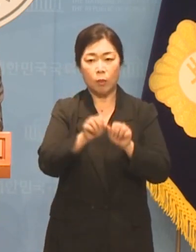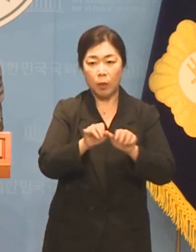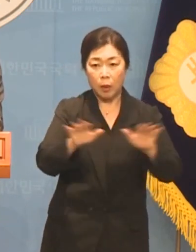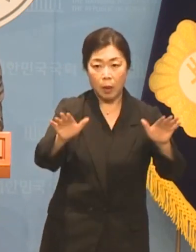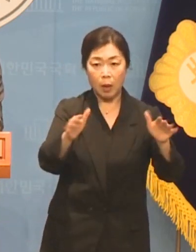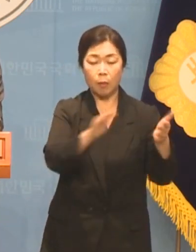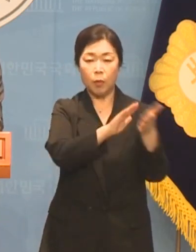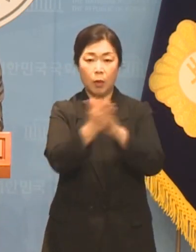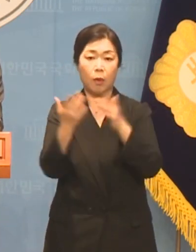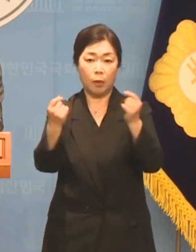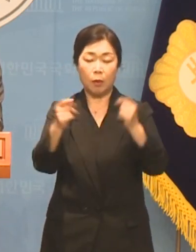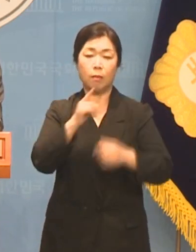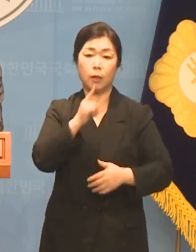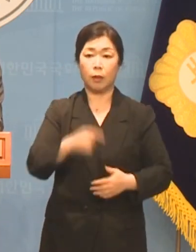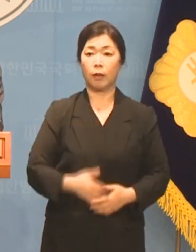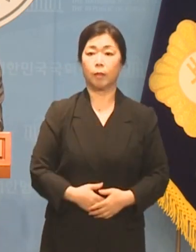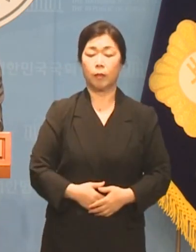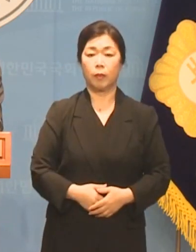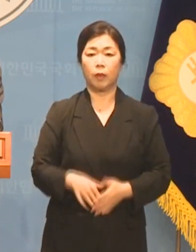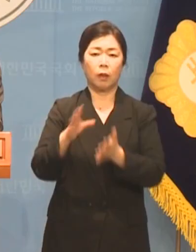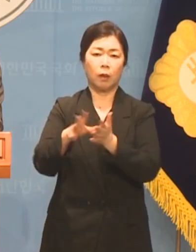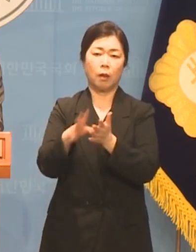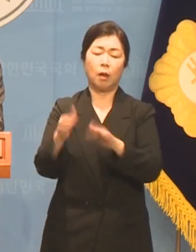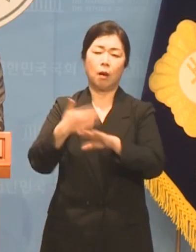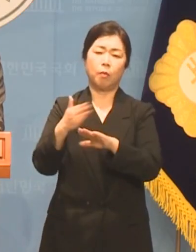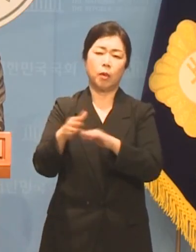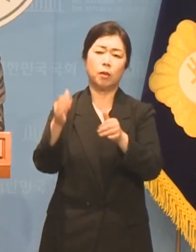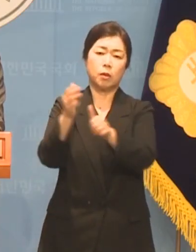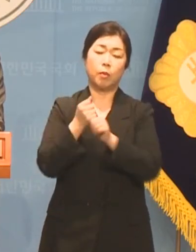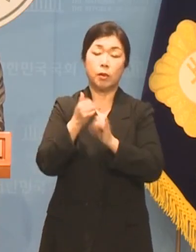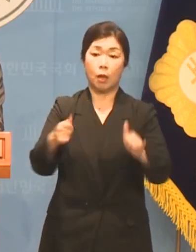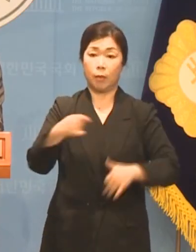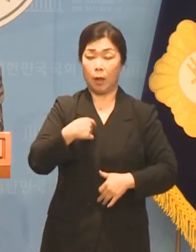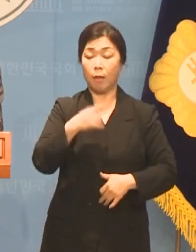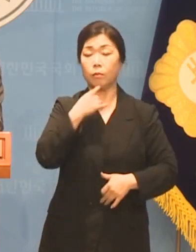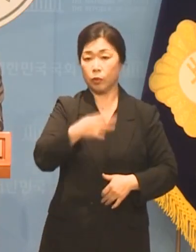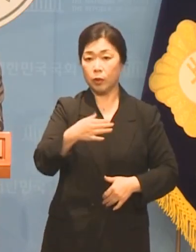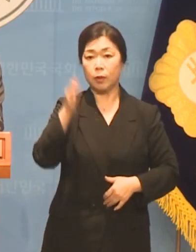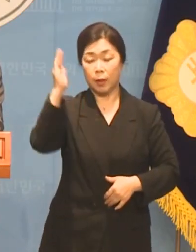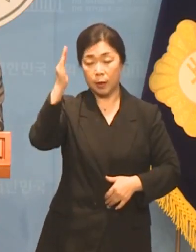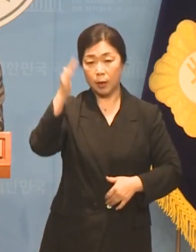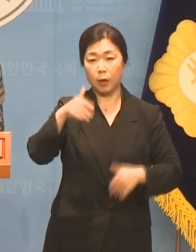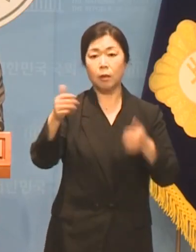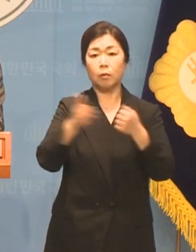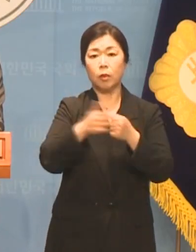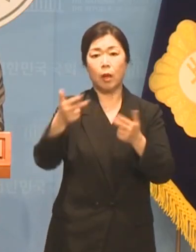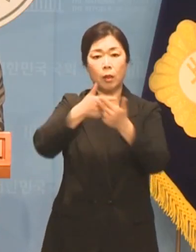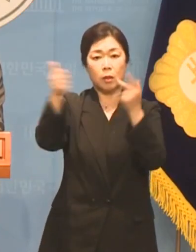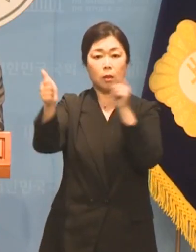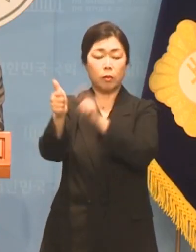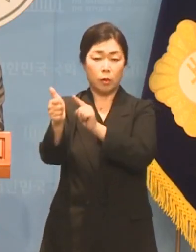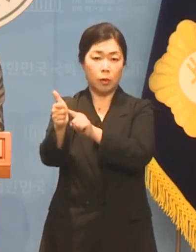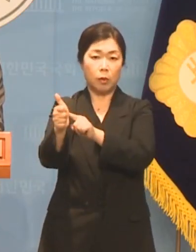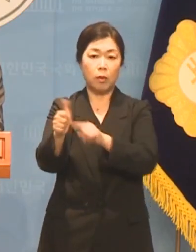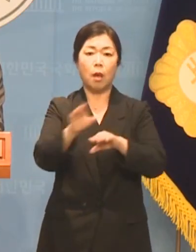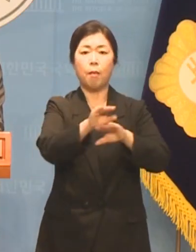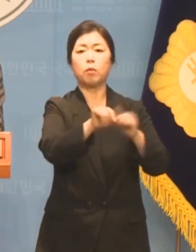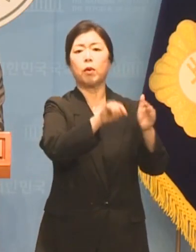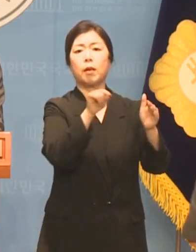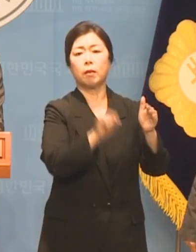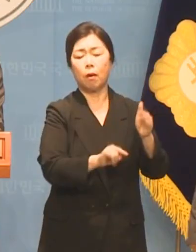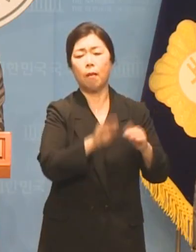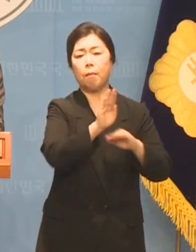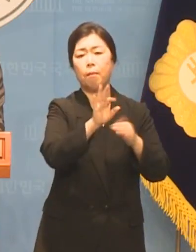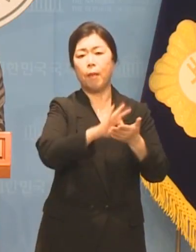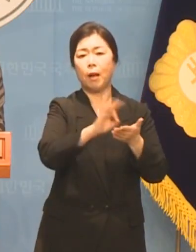봅니다. 양아치 잡을 사람 나밖에 없으니까요 라고 발언하며 이재명 경선 후보를 대상으로 방송에서 담을 수